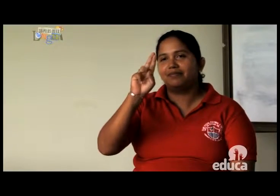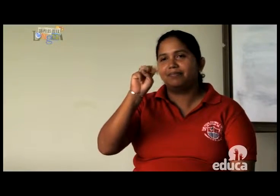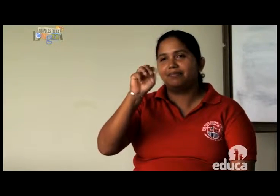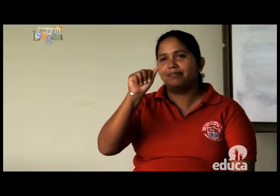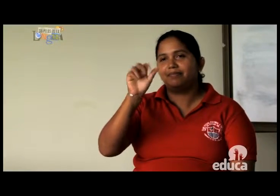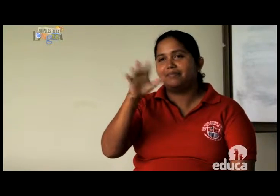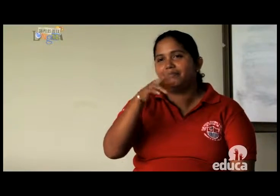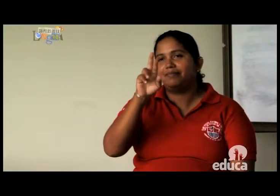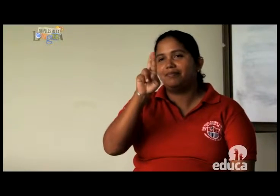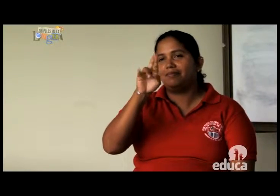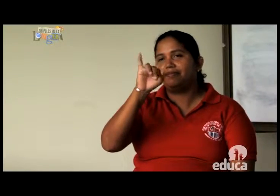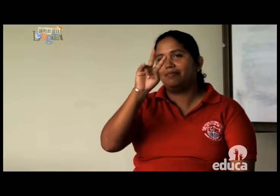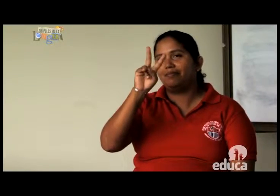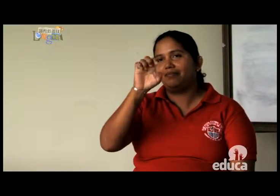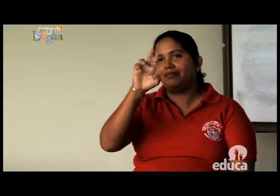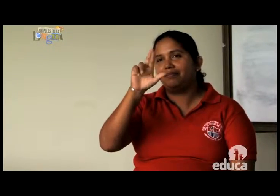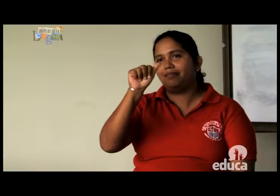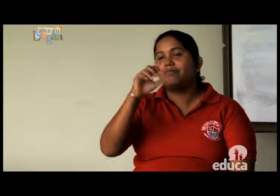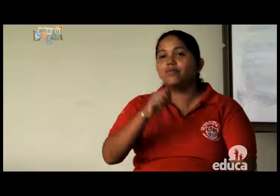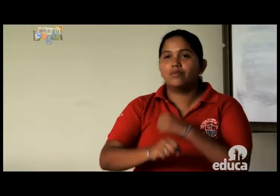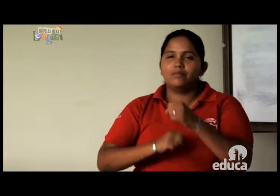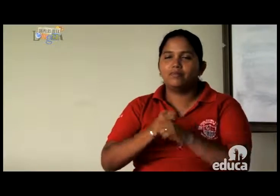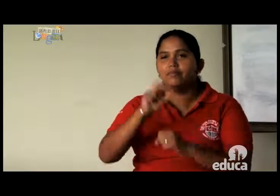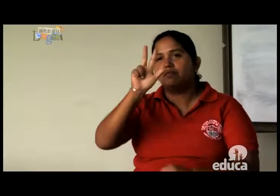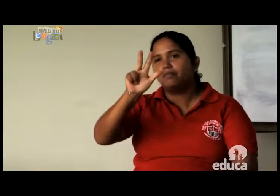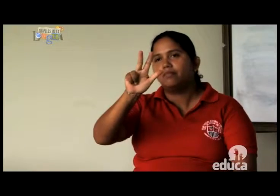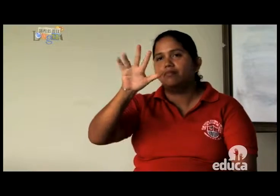Mi nombre es Norma Rivera y tengo 35 años.